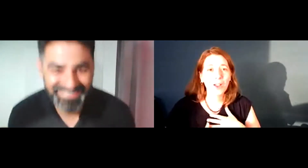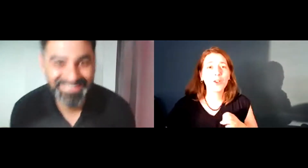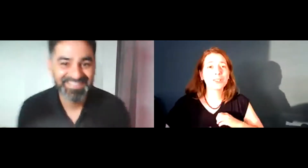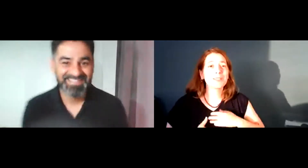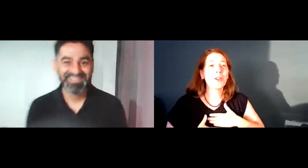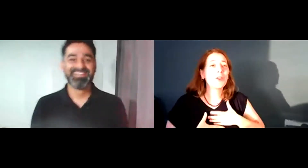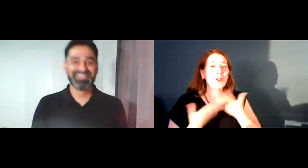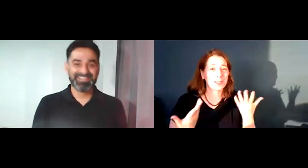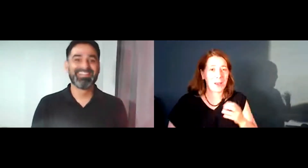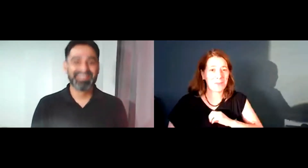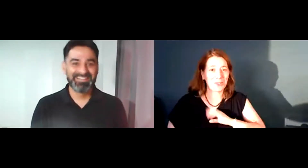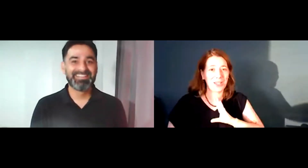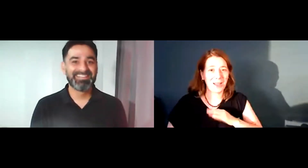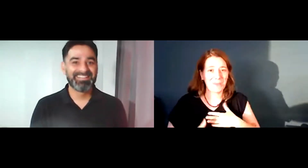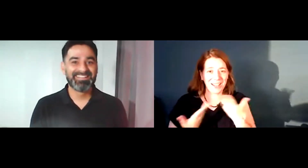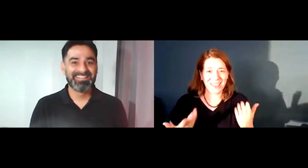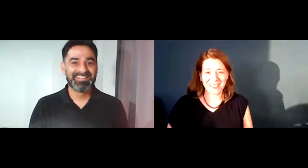parece a mí, con el instituto. Y claro, después, por eso bueno, les